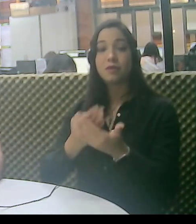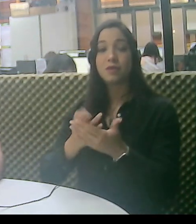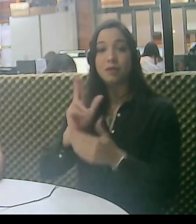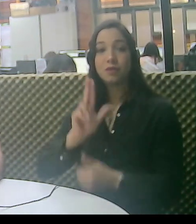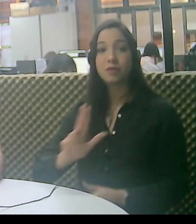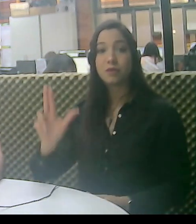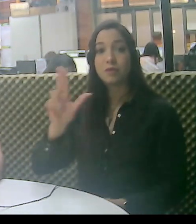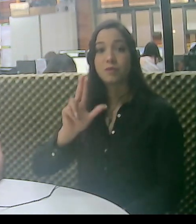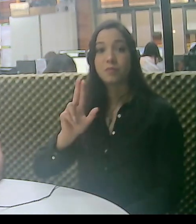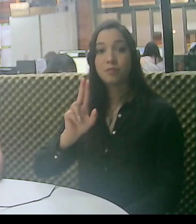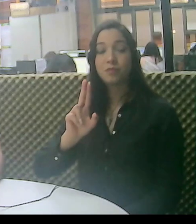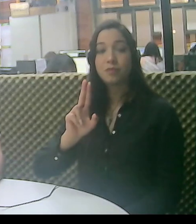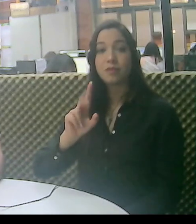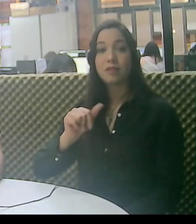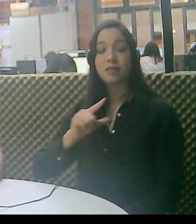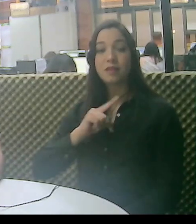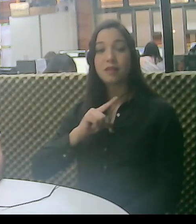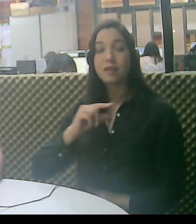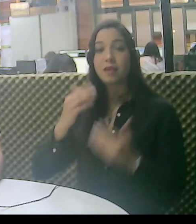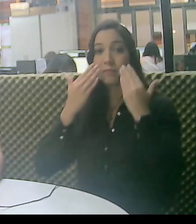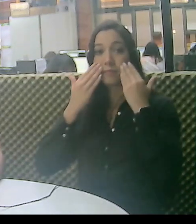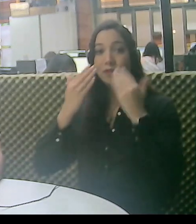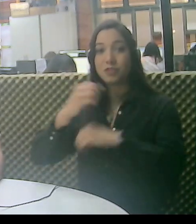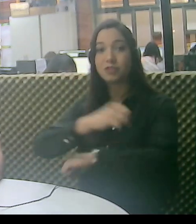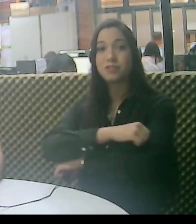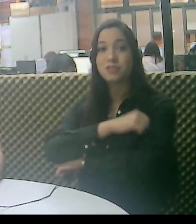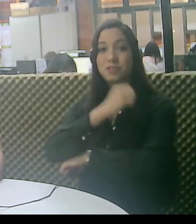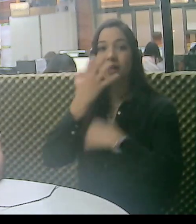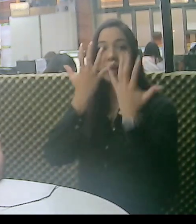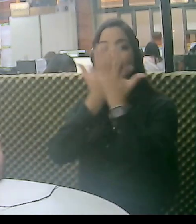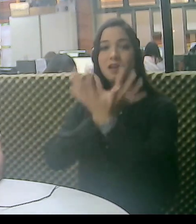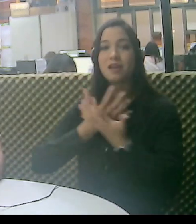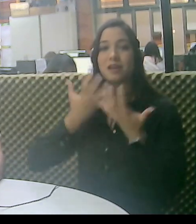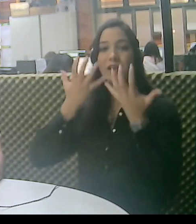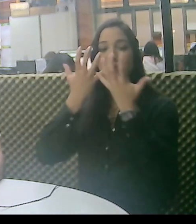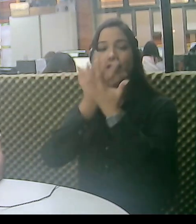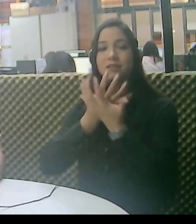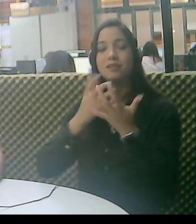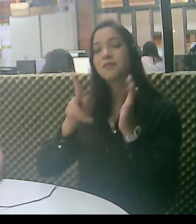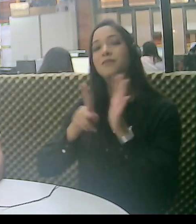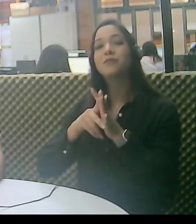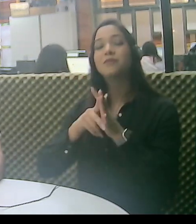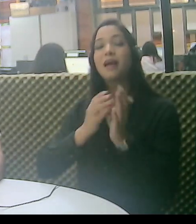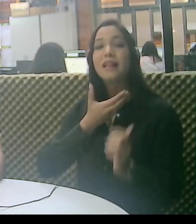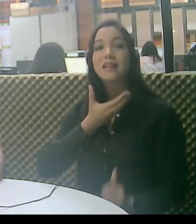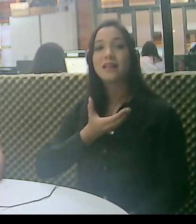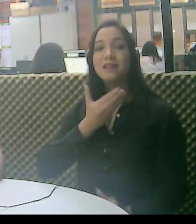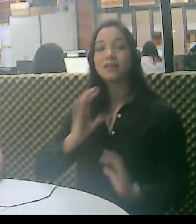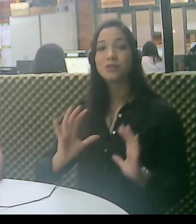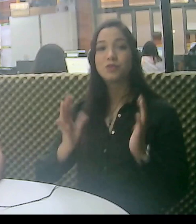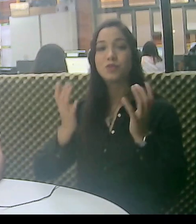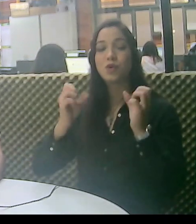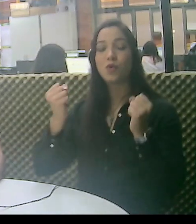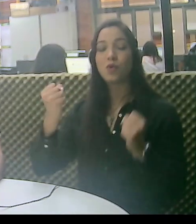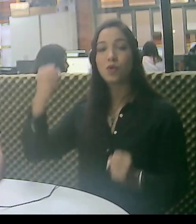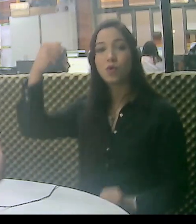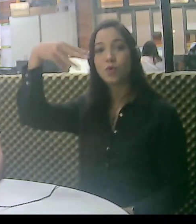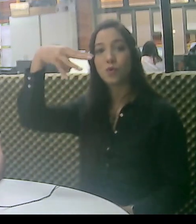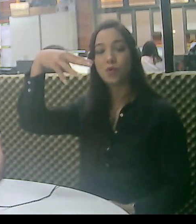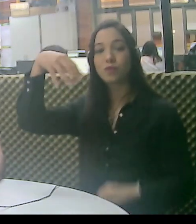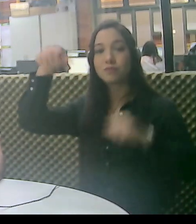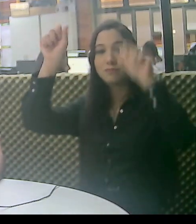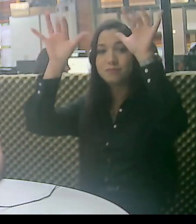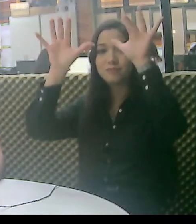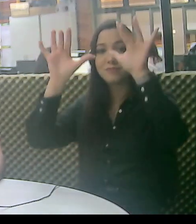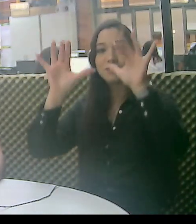Uberlândia. Haverá a apresentação do coral Janelas Encantadas, com músicas natalinas, show de iluminação com cascata de